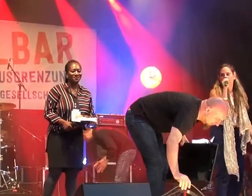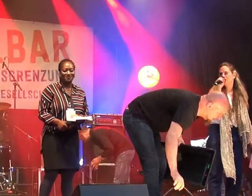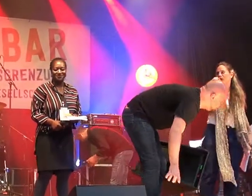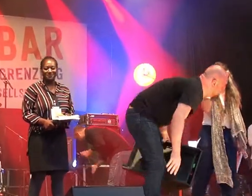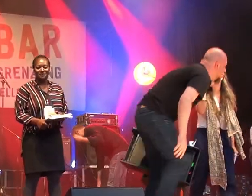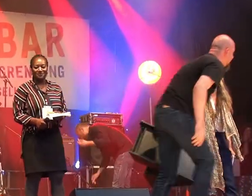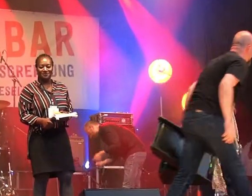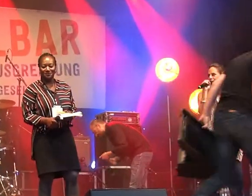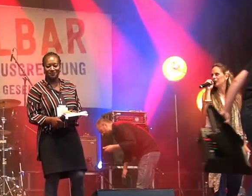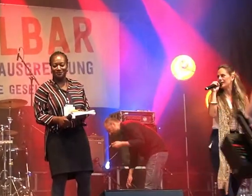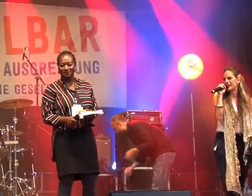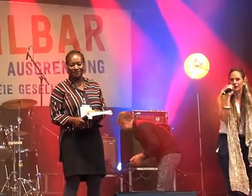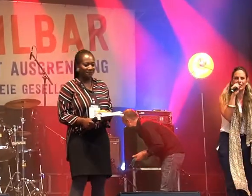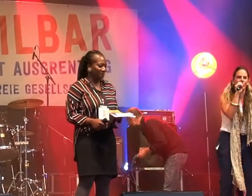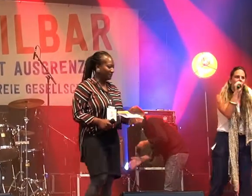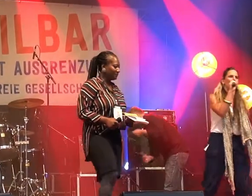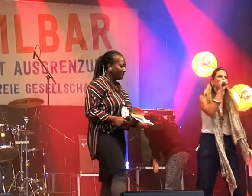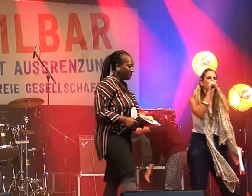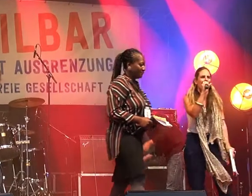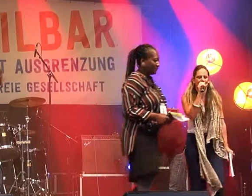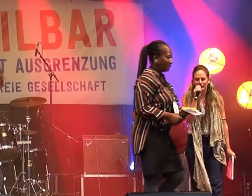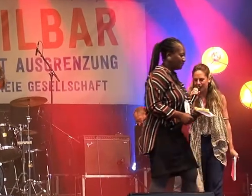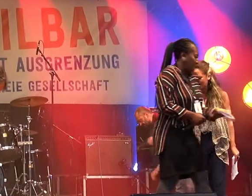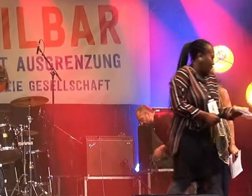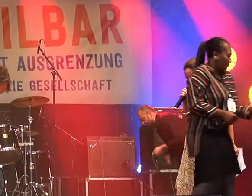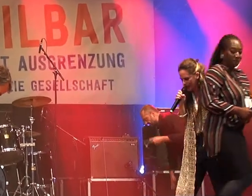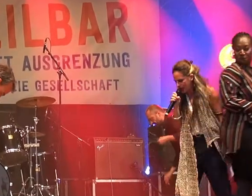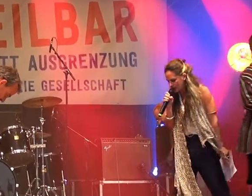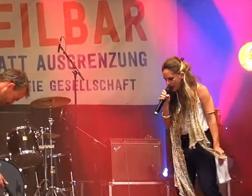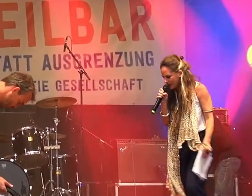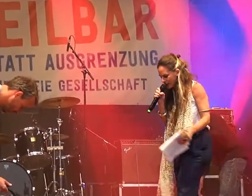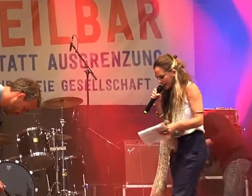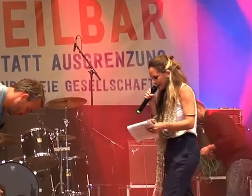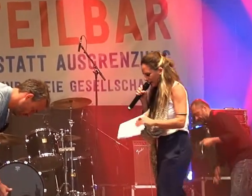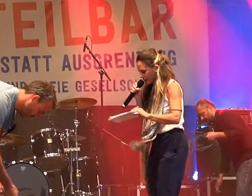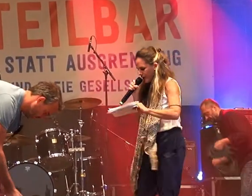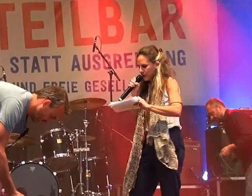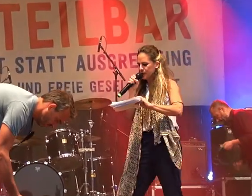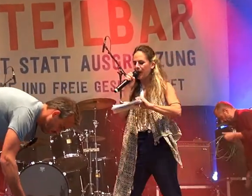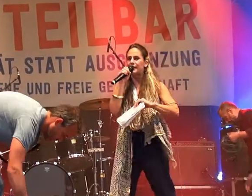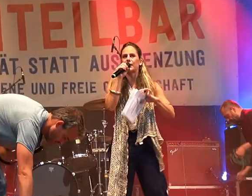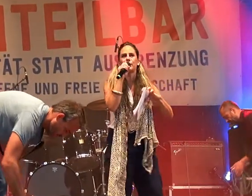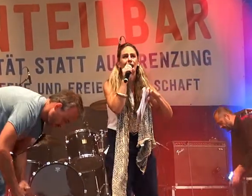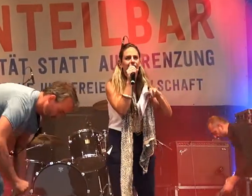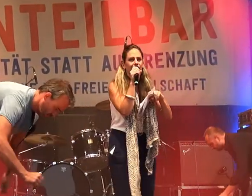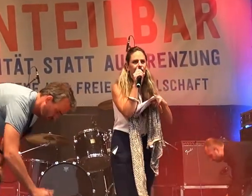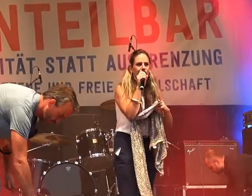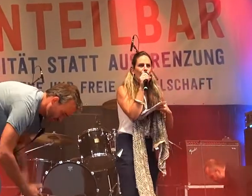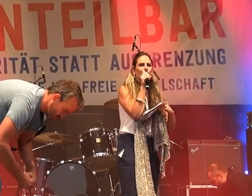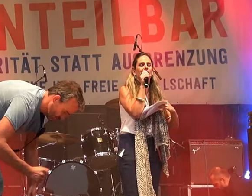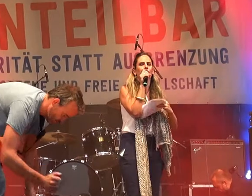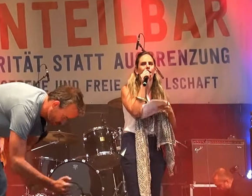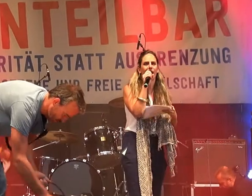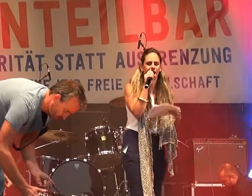Wir haben uns für dieses Nie wieder und wir machen weiter. Wir machen weiter mit Patrick Mielke